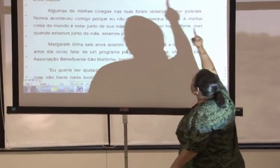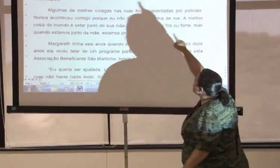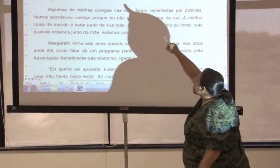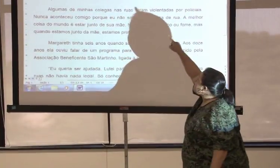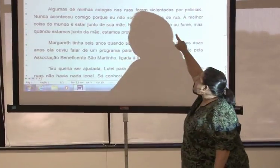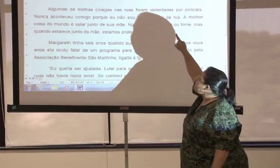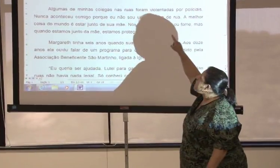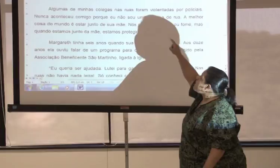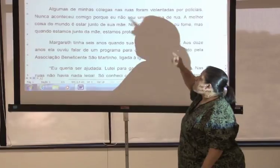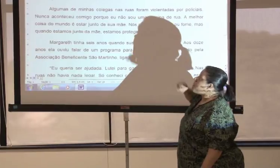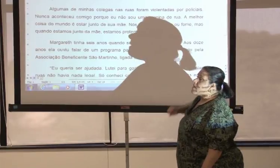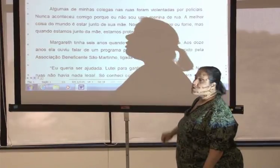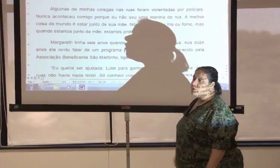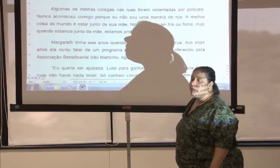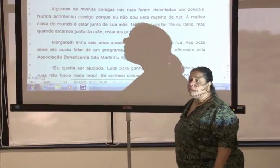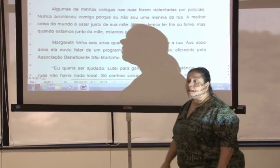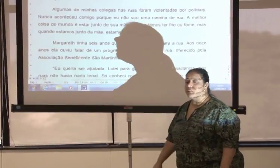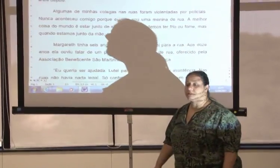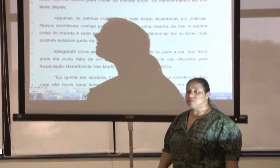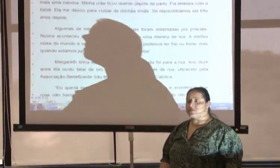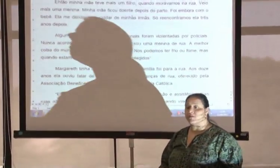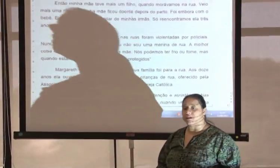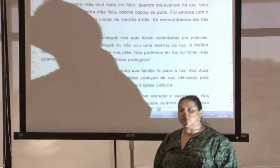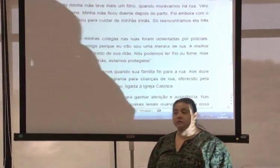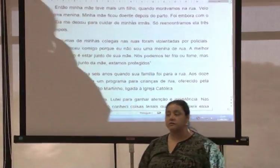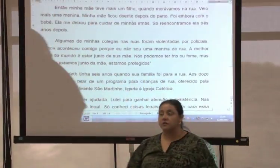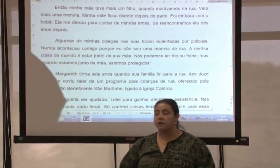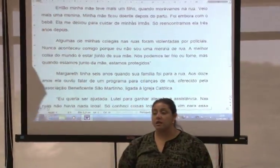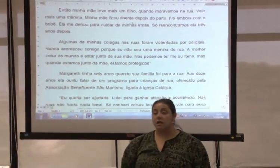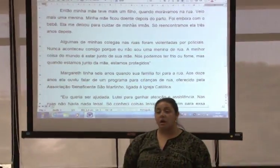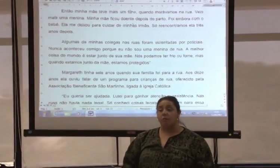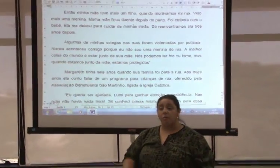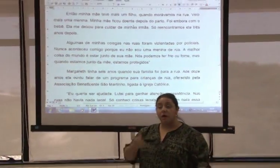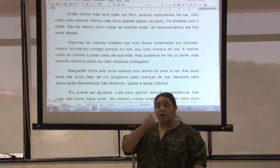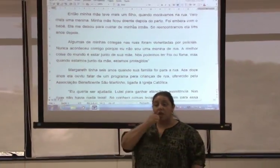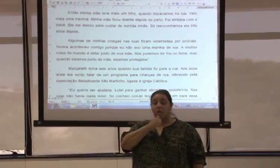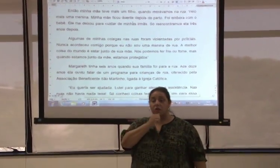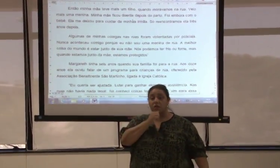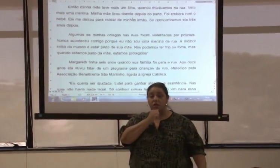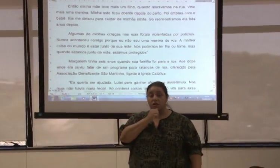o bebê e me deixou para cuidar das minhas irmãs. Mamãe?